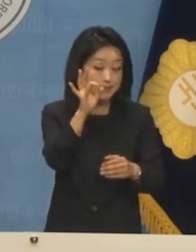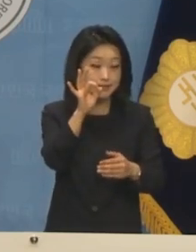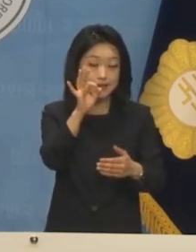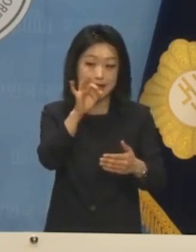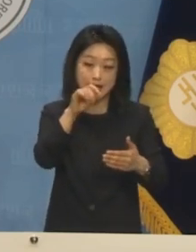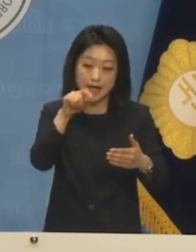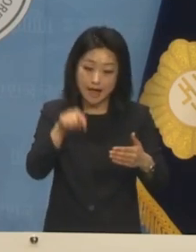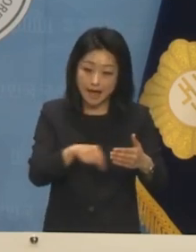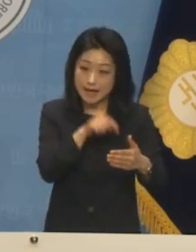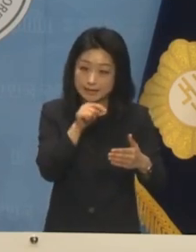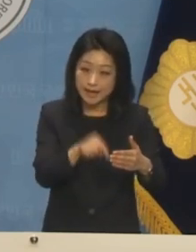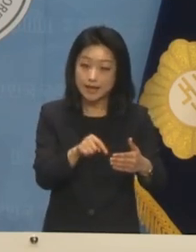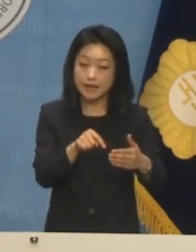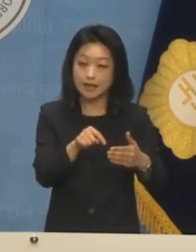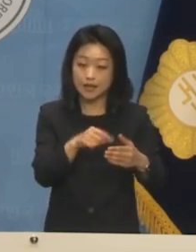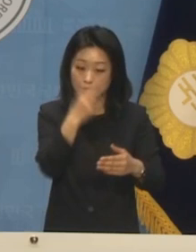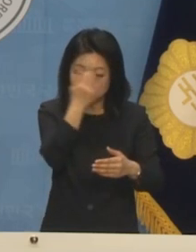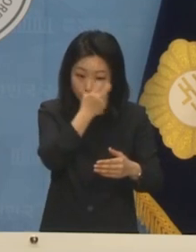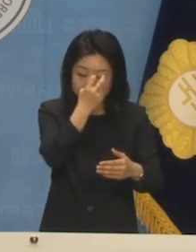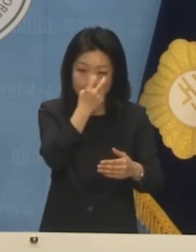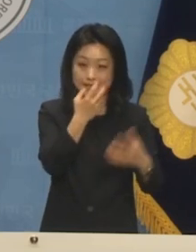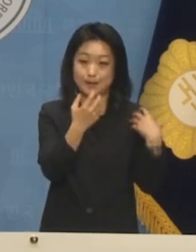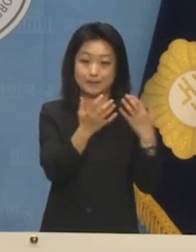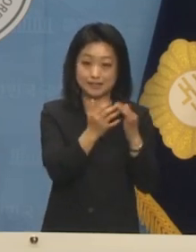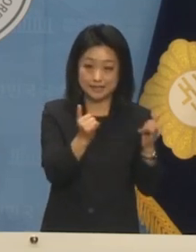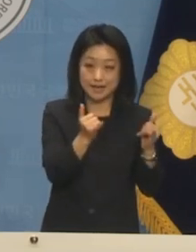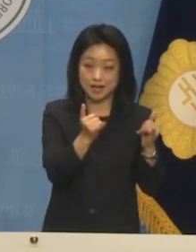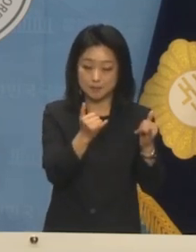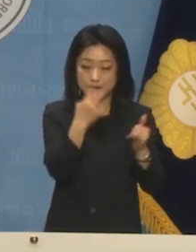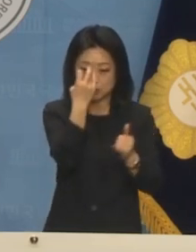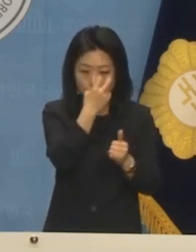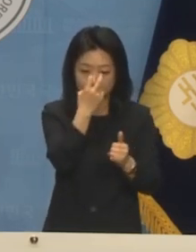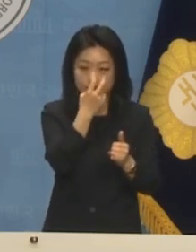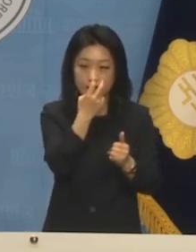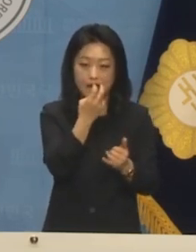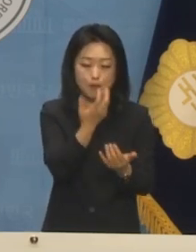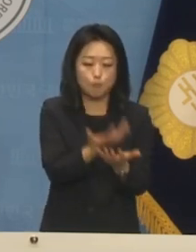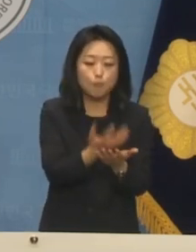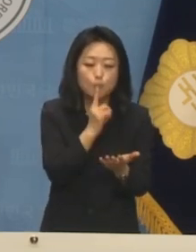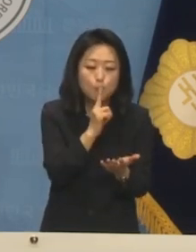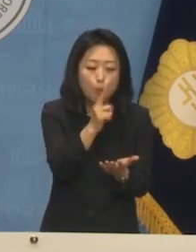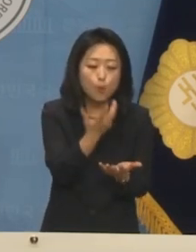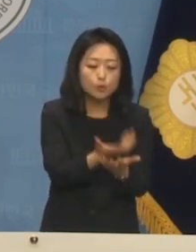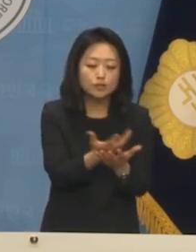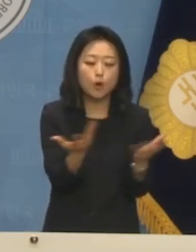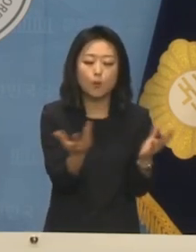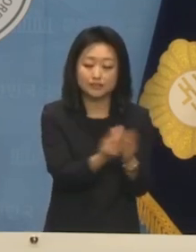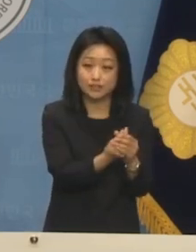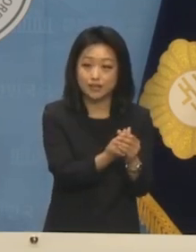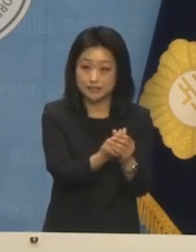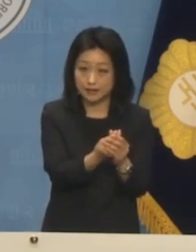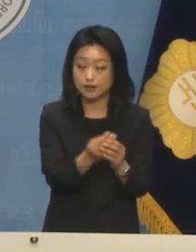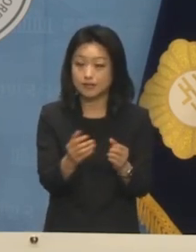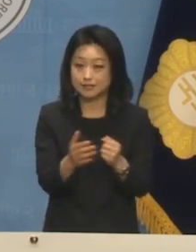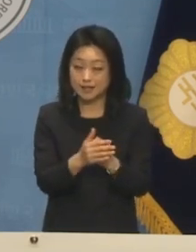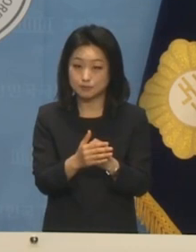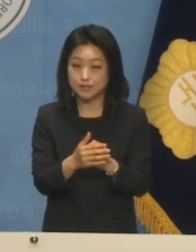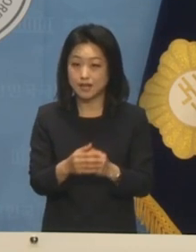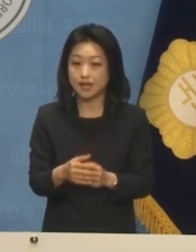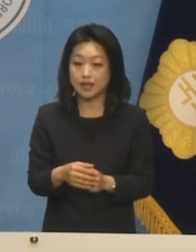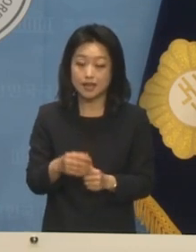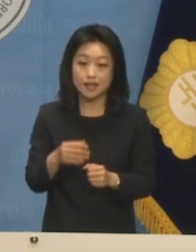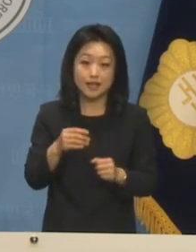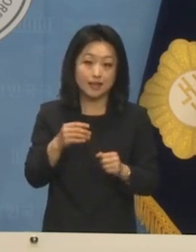10일 기준으로 조사관이 조사 보고서를 완성을 합니다. 따라서 구제 신청일로부터